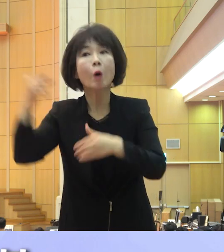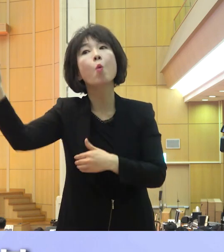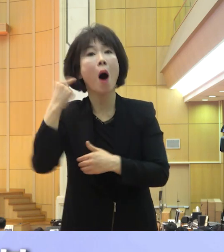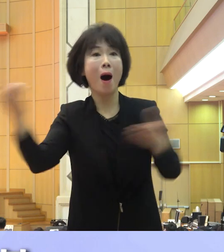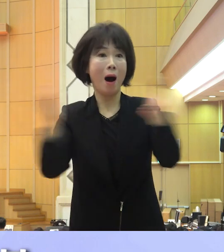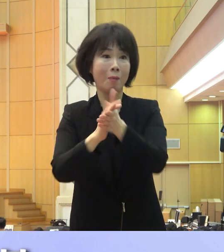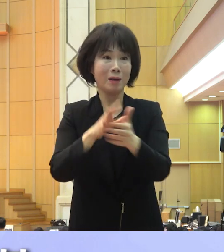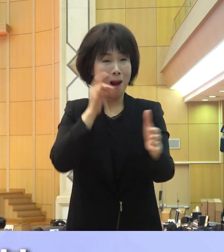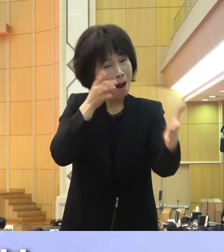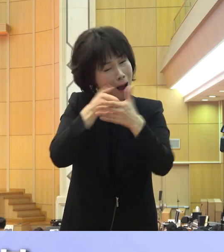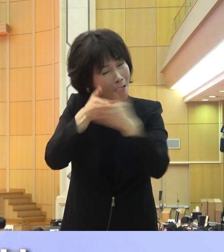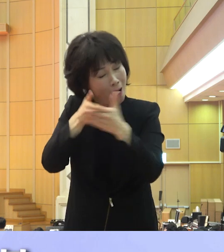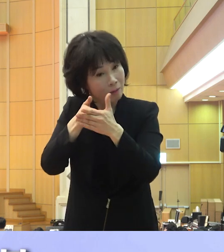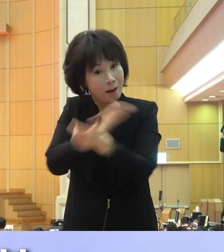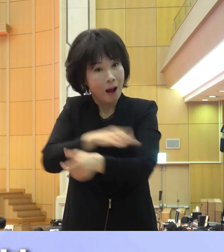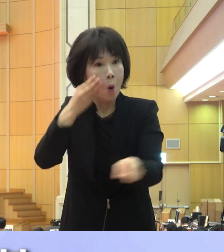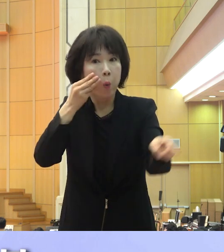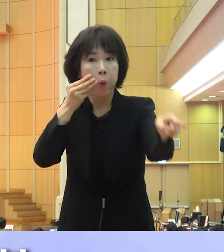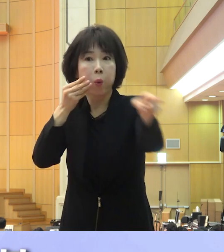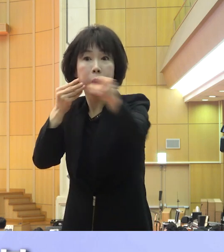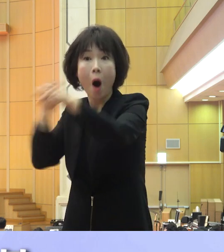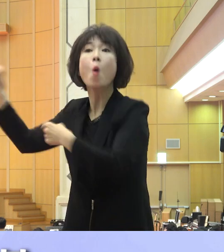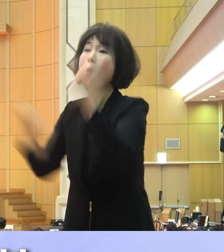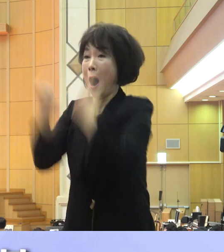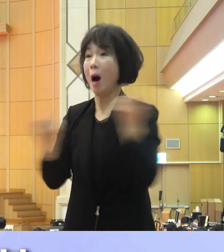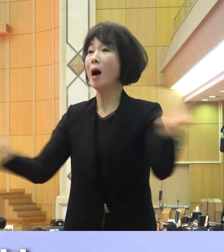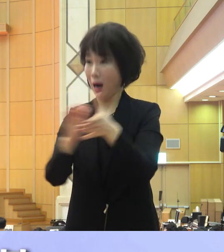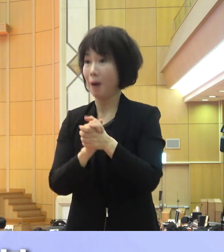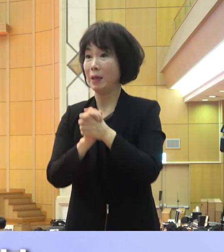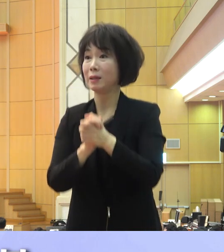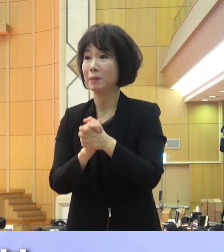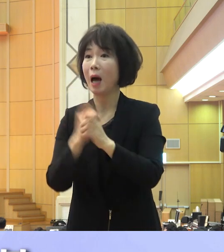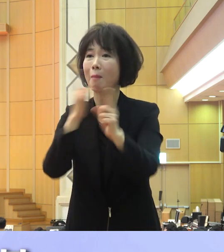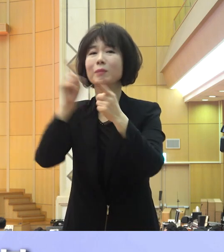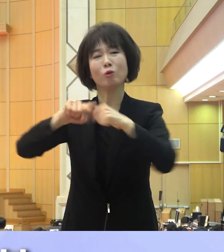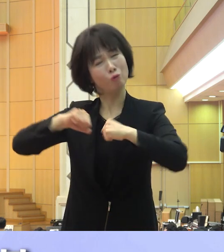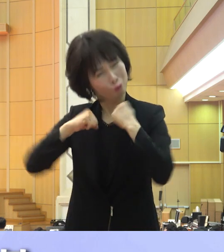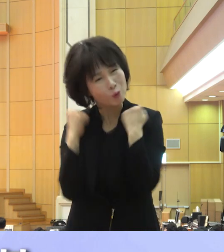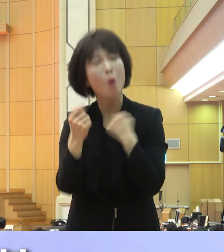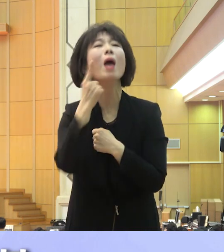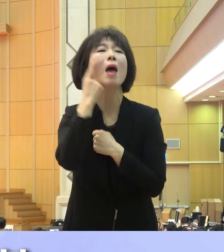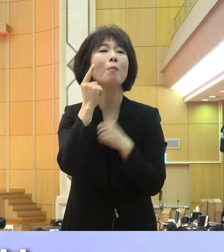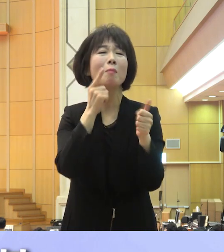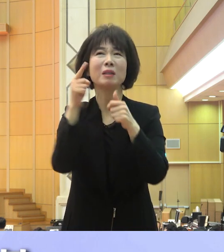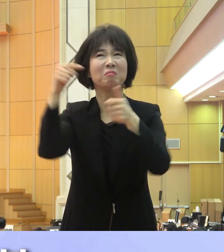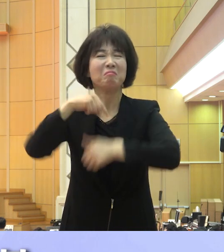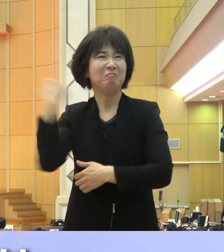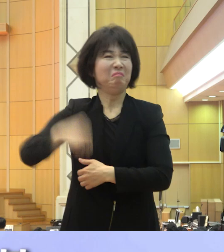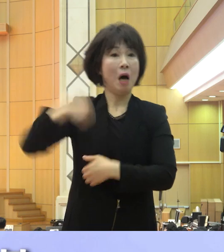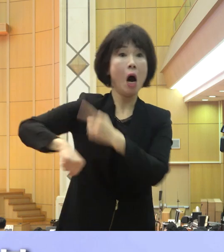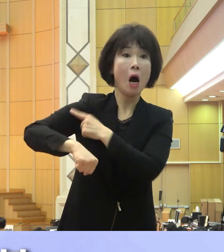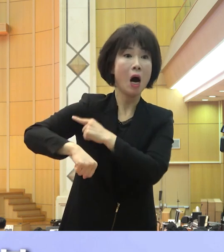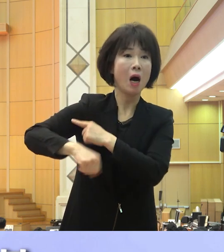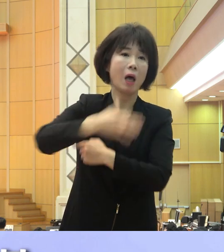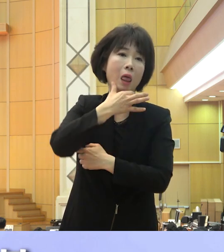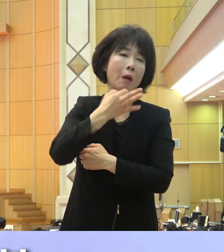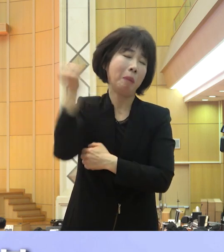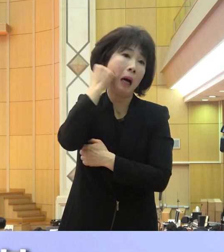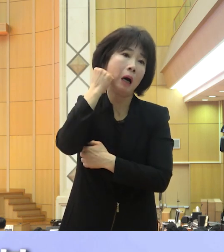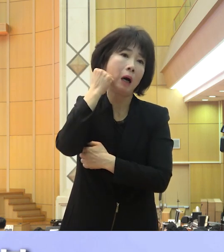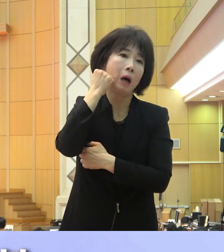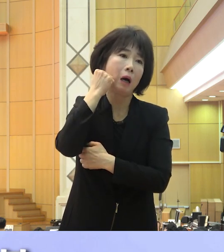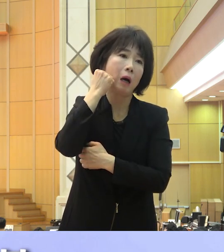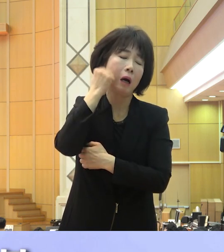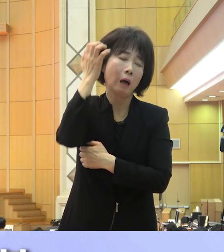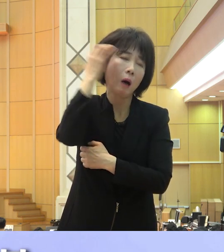안 되던 것도 잘 되는 역사가 나타난다. 할렐루야. 말씀대로만 하면 됩니다. 말씀대로만. 베드로 같은